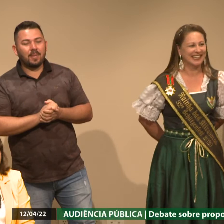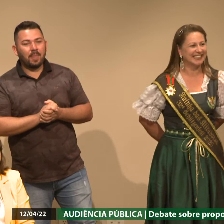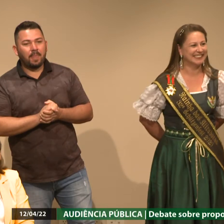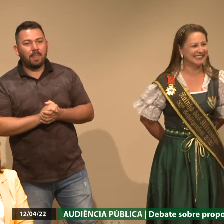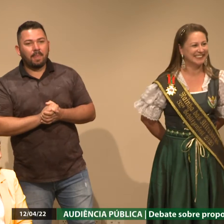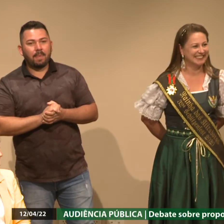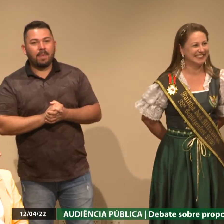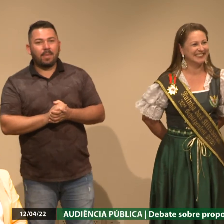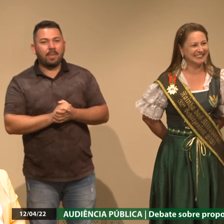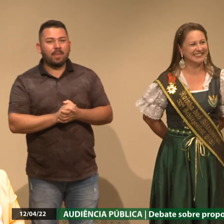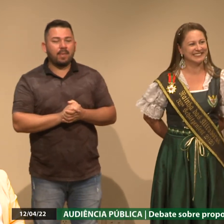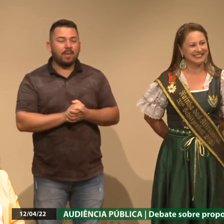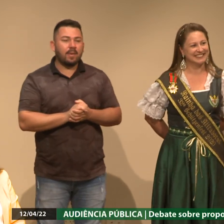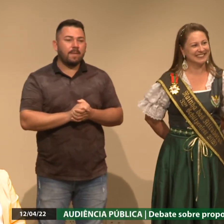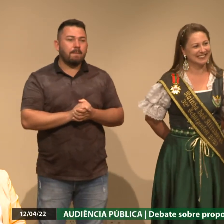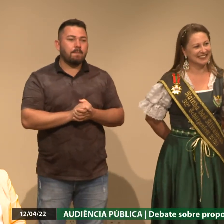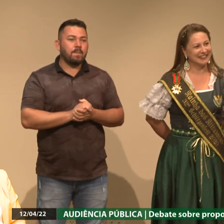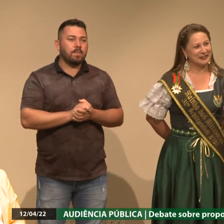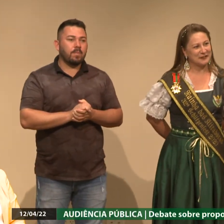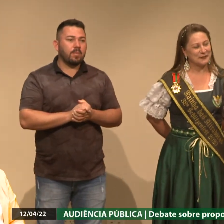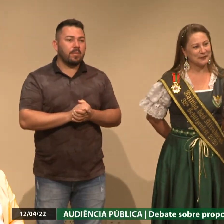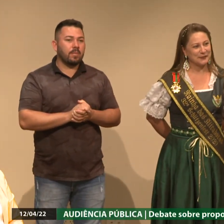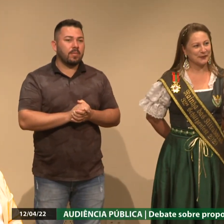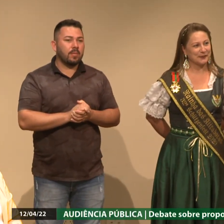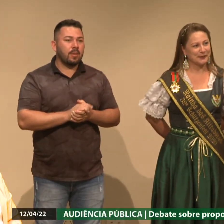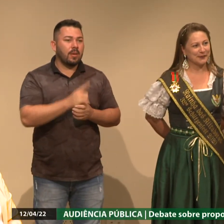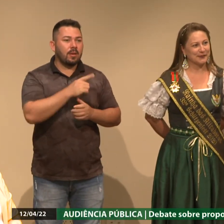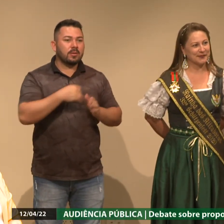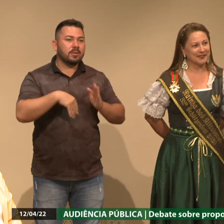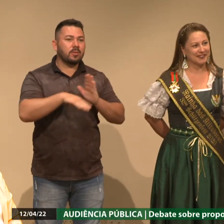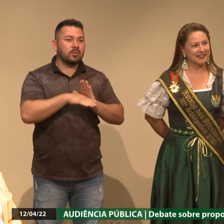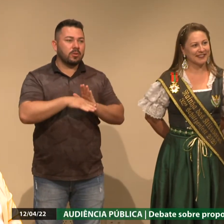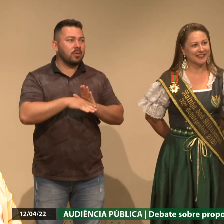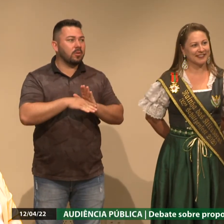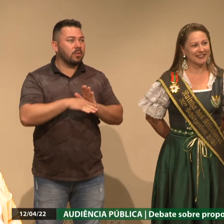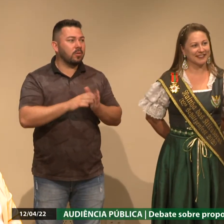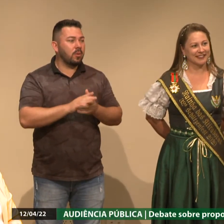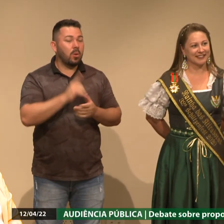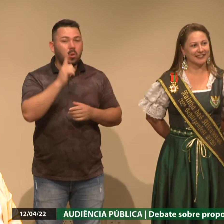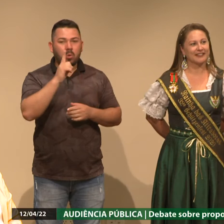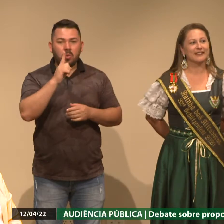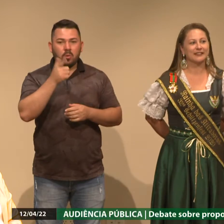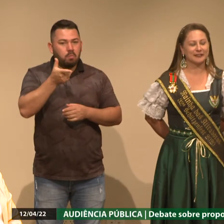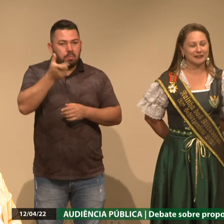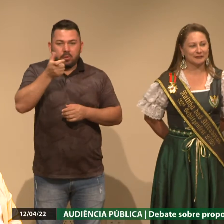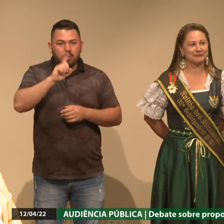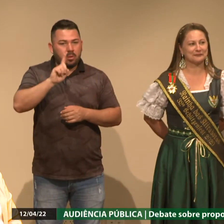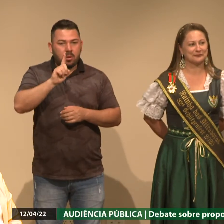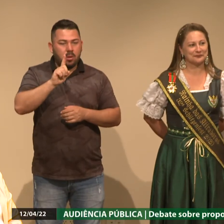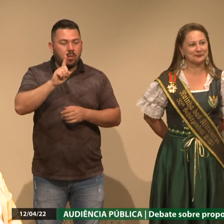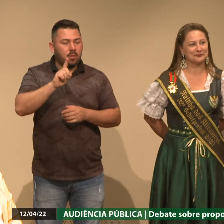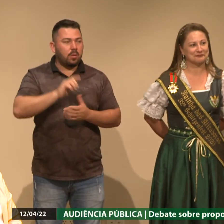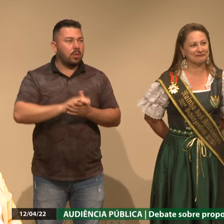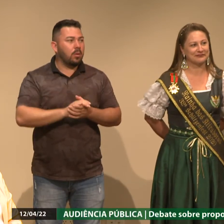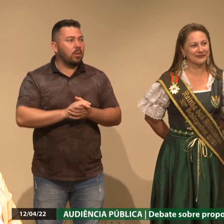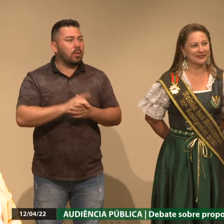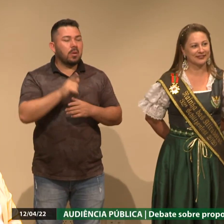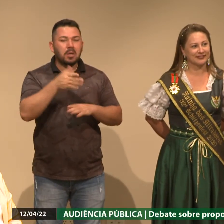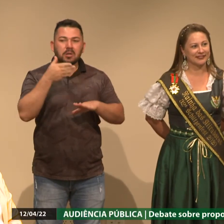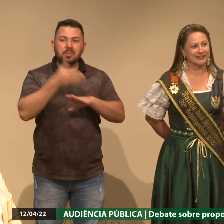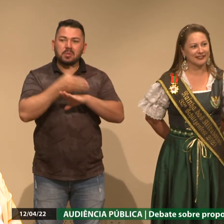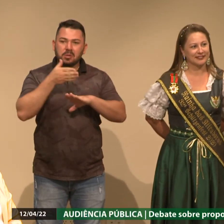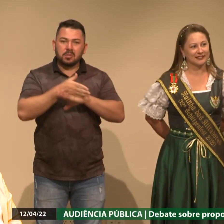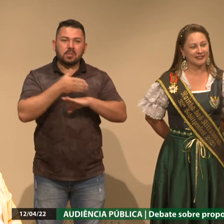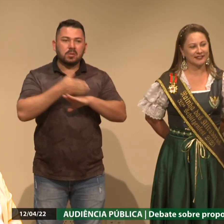da mãe e outra coisa eles não chegam nesse ponto aqui com 1 kg só E aí eles